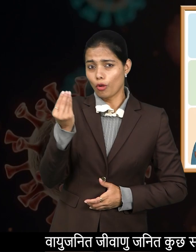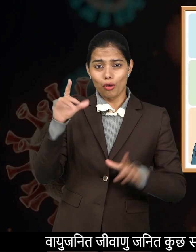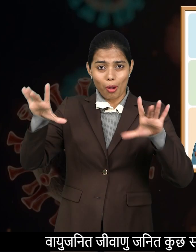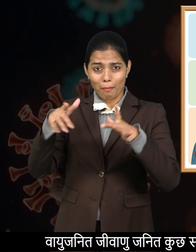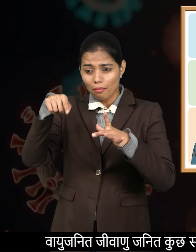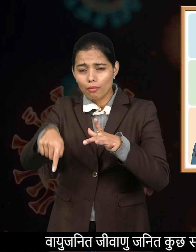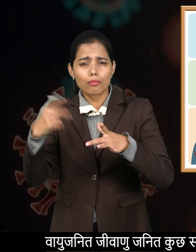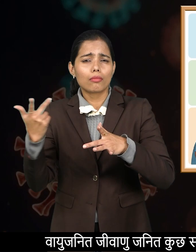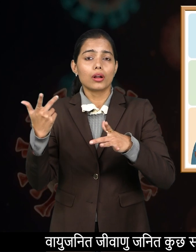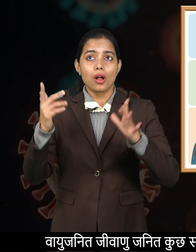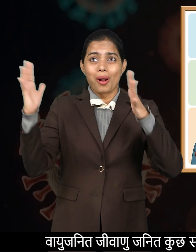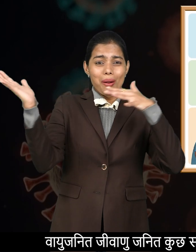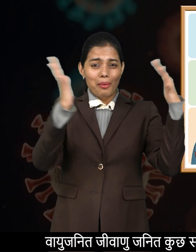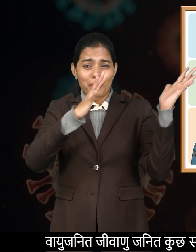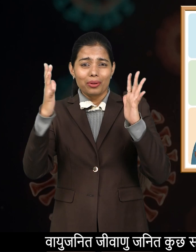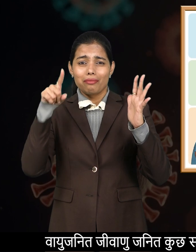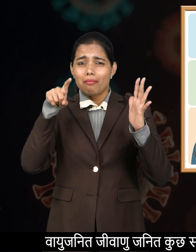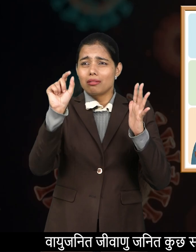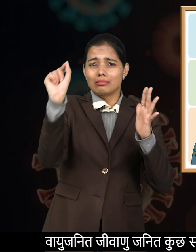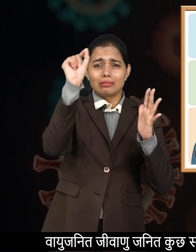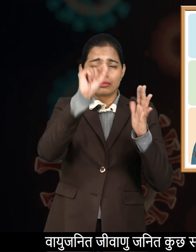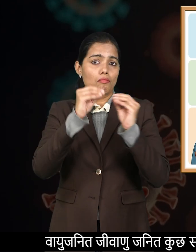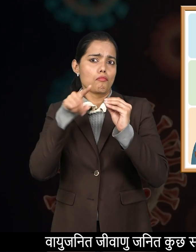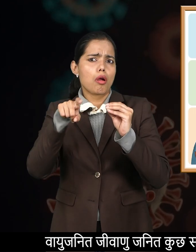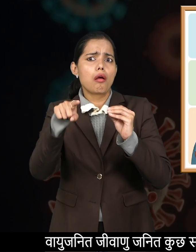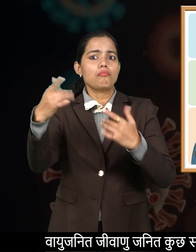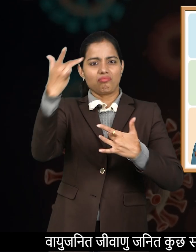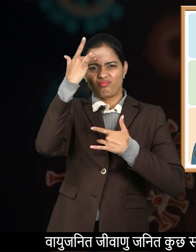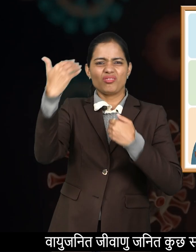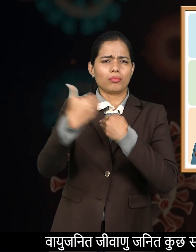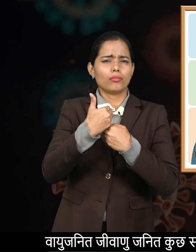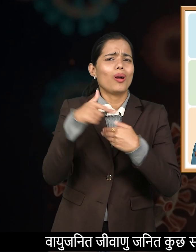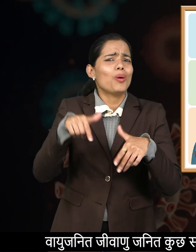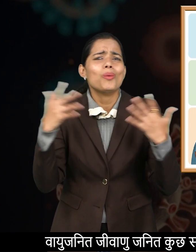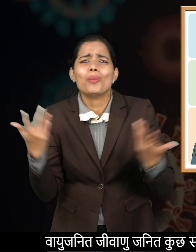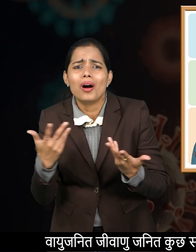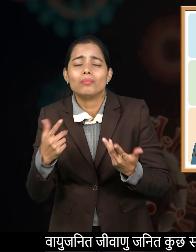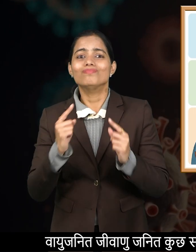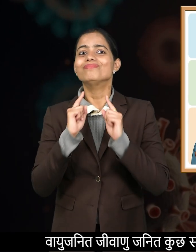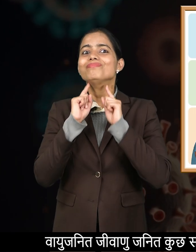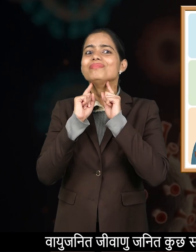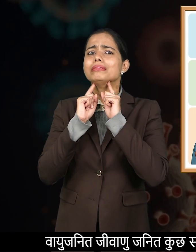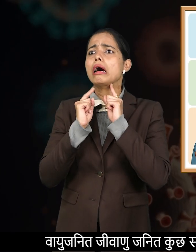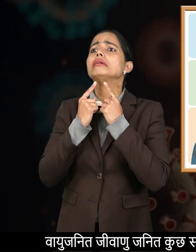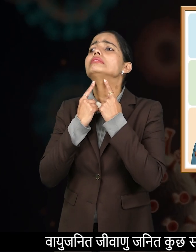वायु जनित जीवाणु जनित कुछ सामान्य बीमारियां हैं डिप्थेरिया, काली खांसी और तपेदिक।